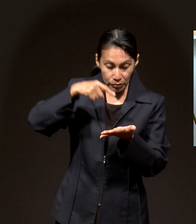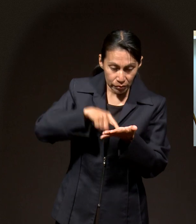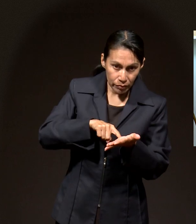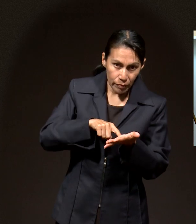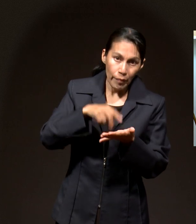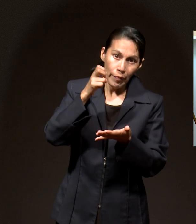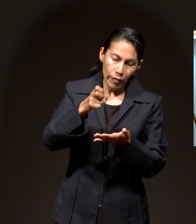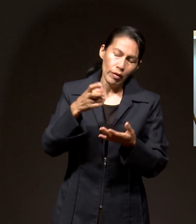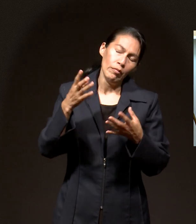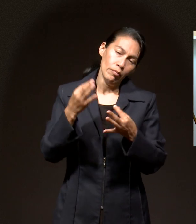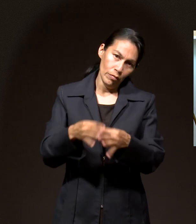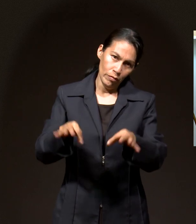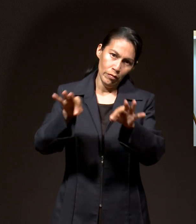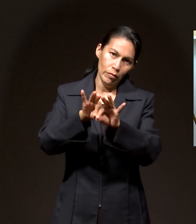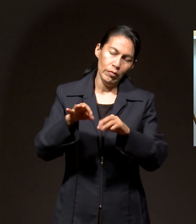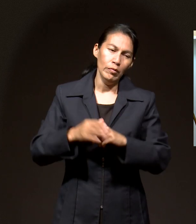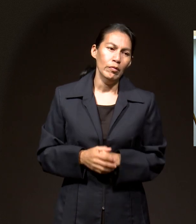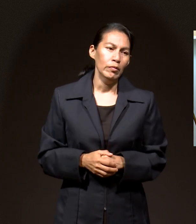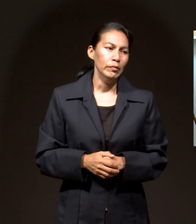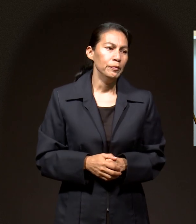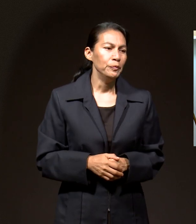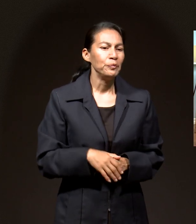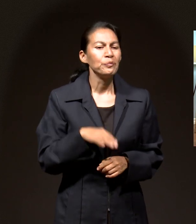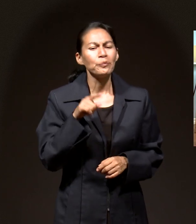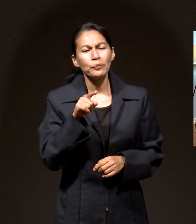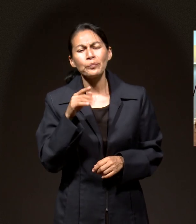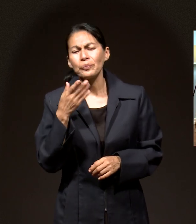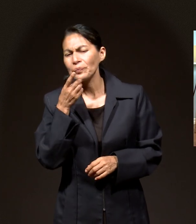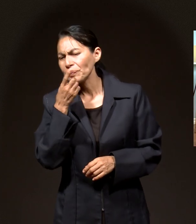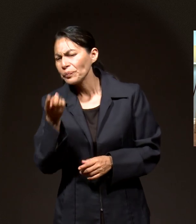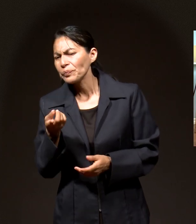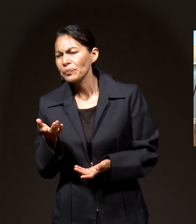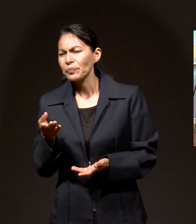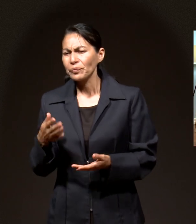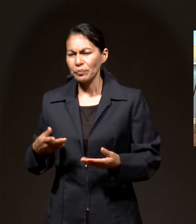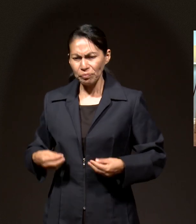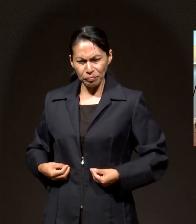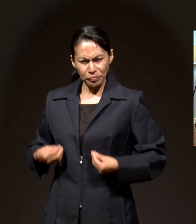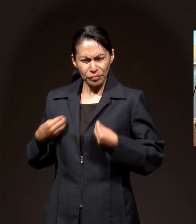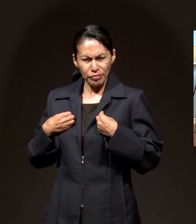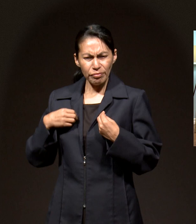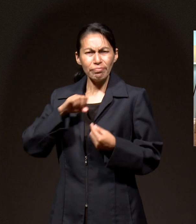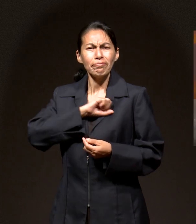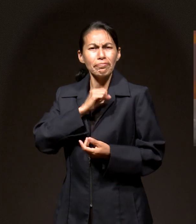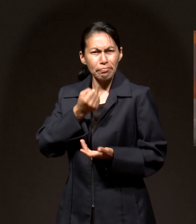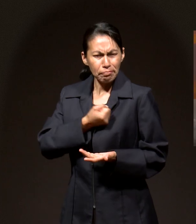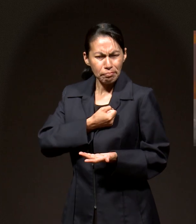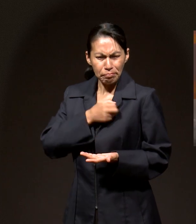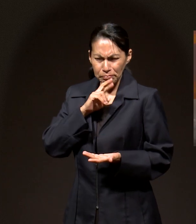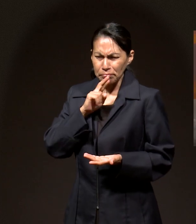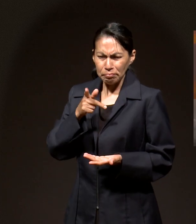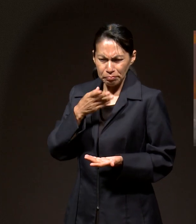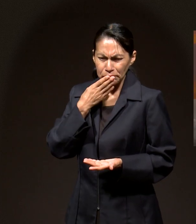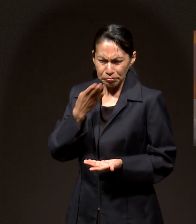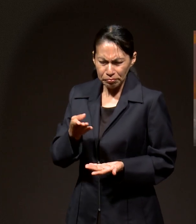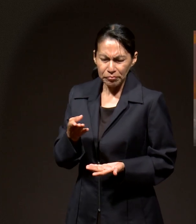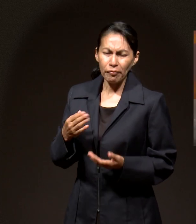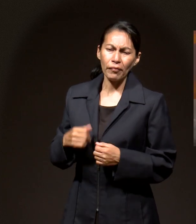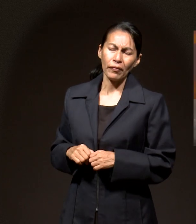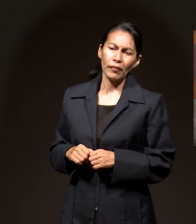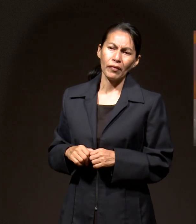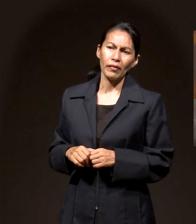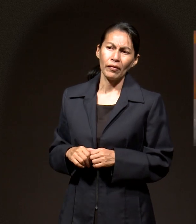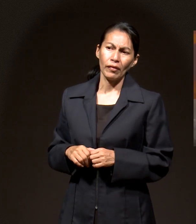las promesas, hacerla propia, ¿no es cierto? Mire, hablando usted del estilo de vida como ejemplo, ¿no? Yo quiero mejorar mi